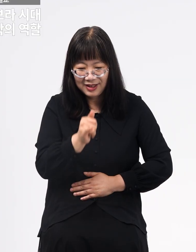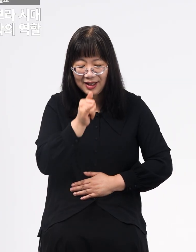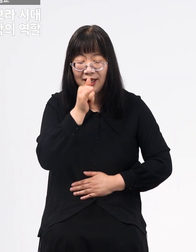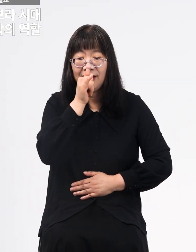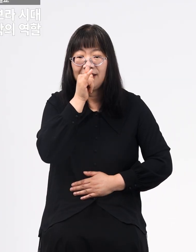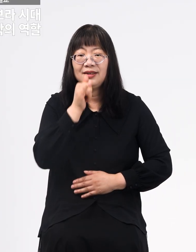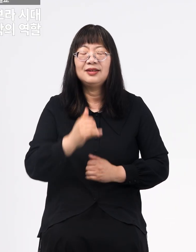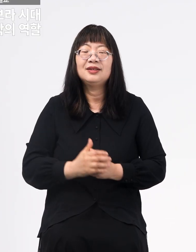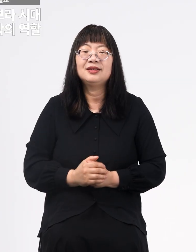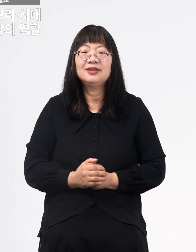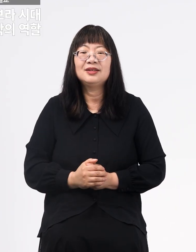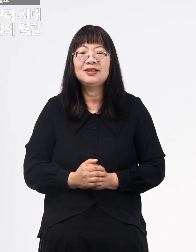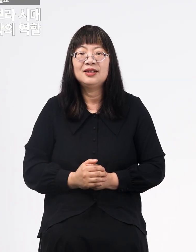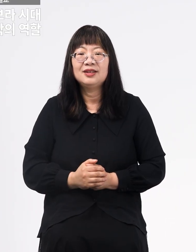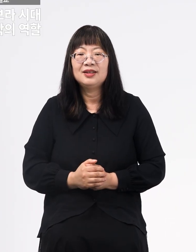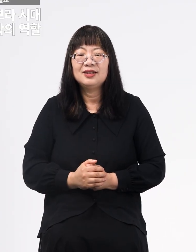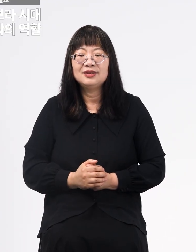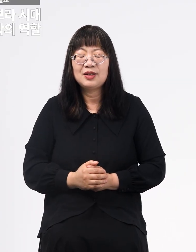있네.